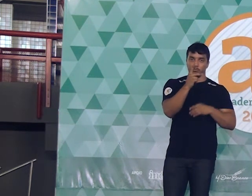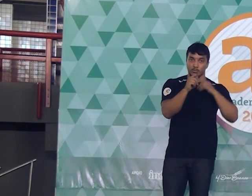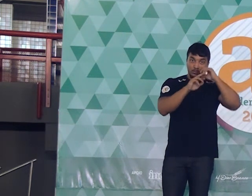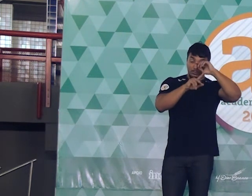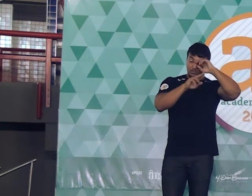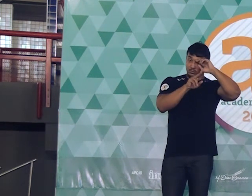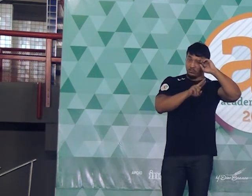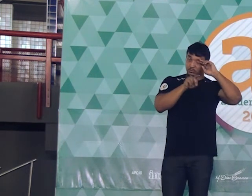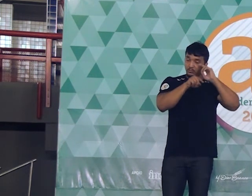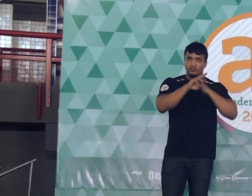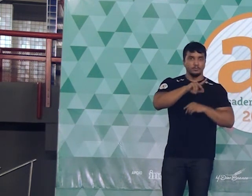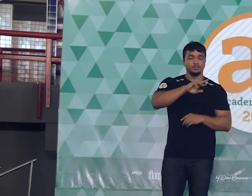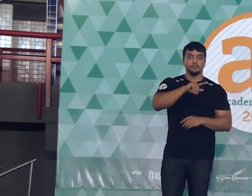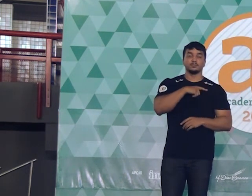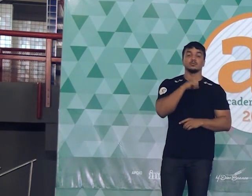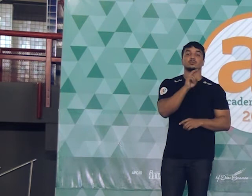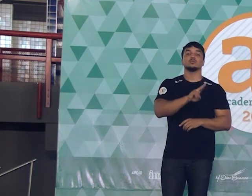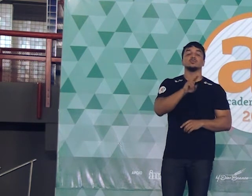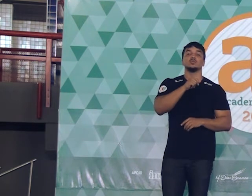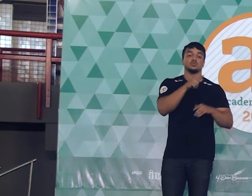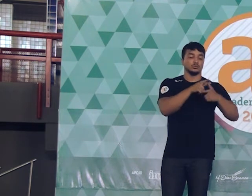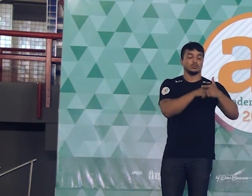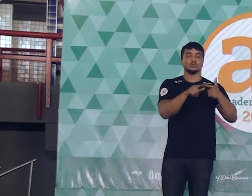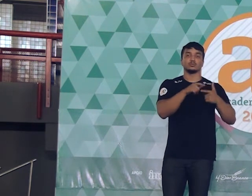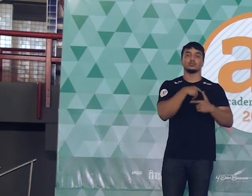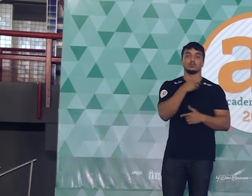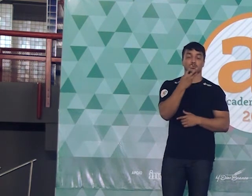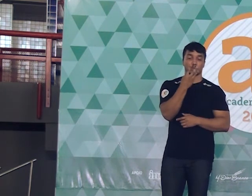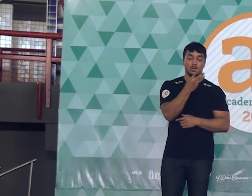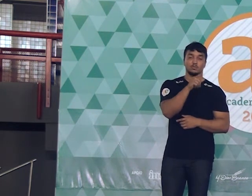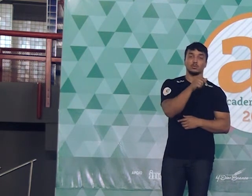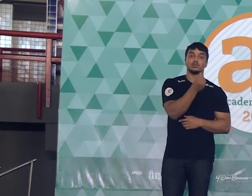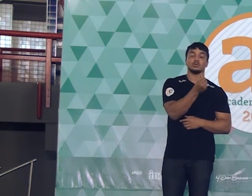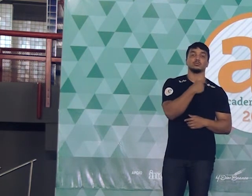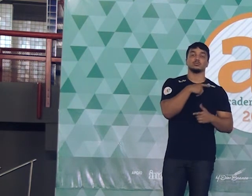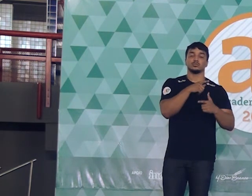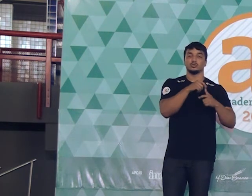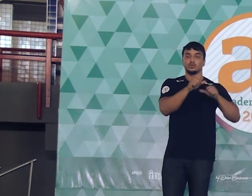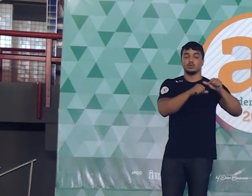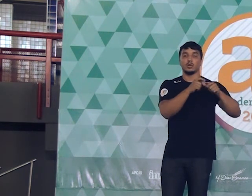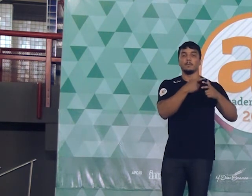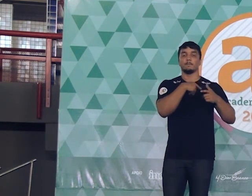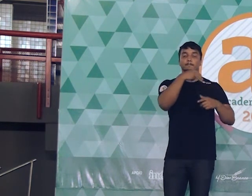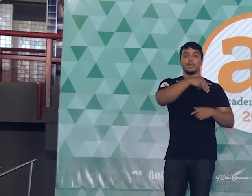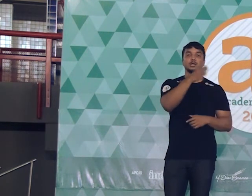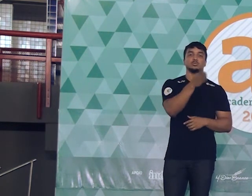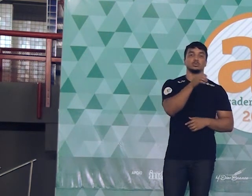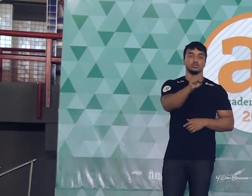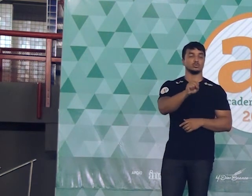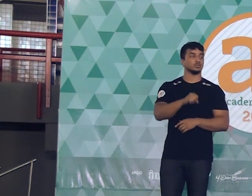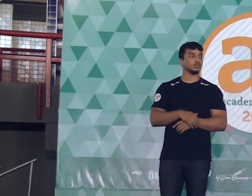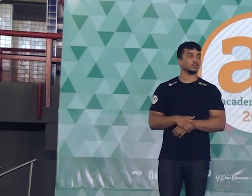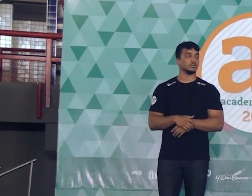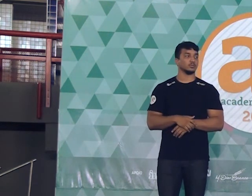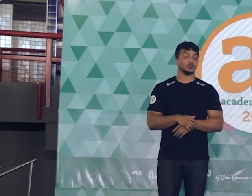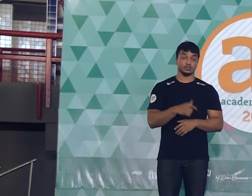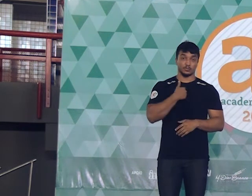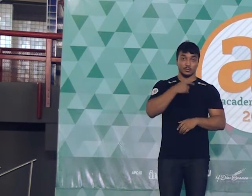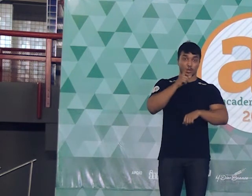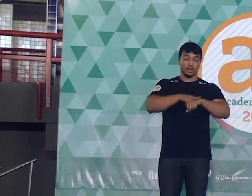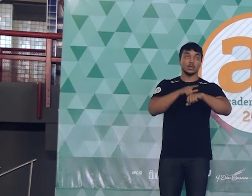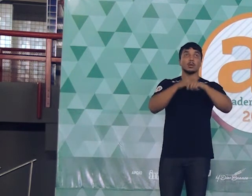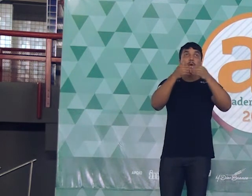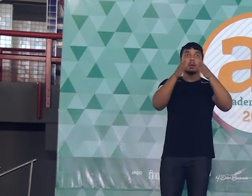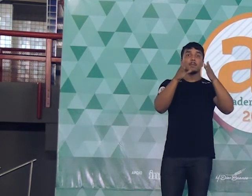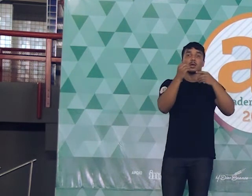não posso usar quilômetro por hora, então vou dividir por 3,6 para deixar em metro por segundo. E o tempo que o semáforo